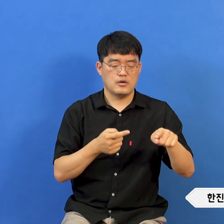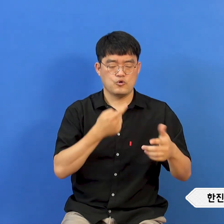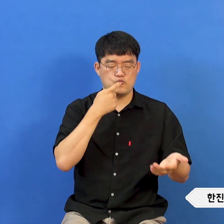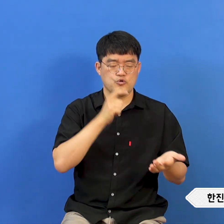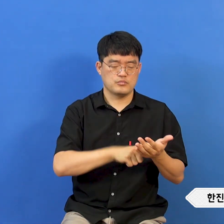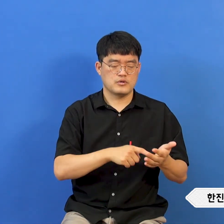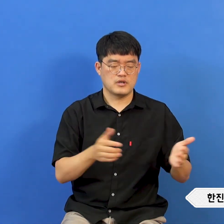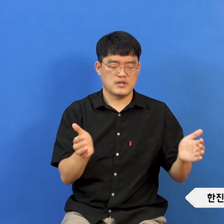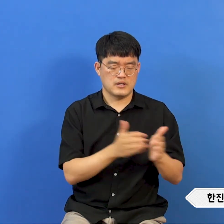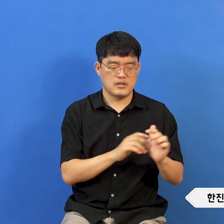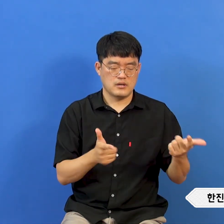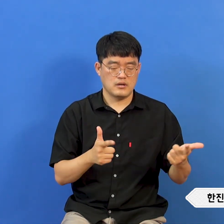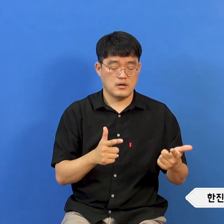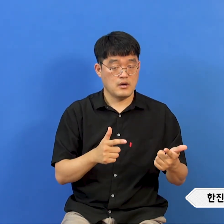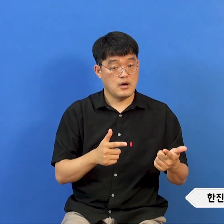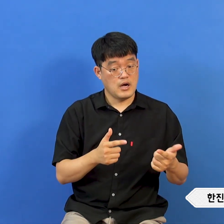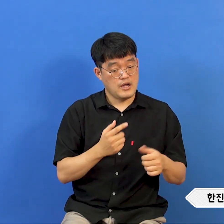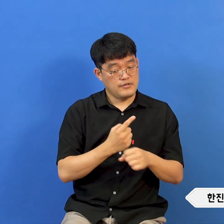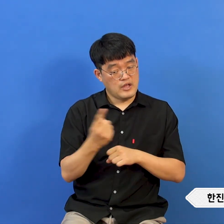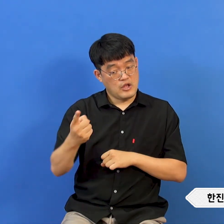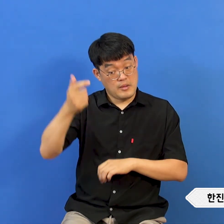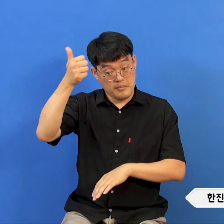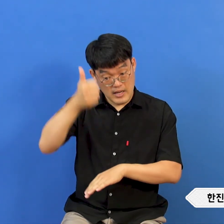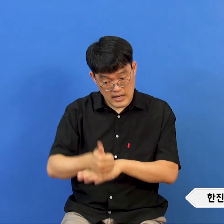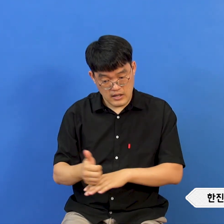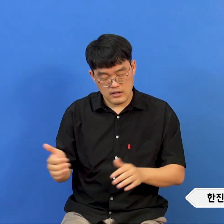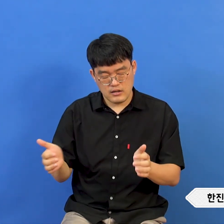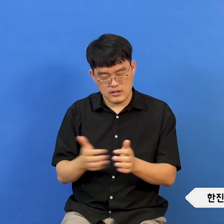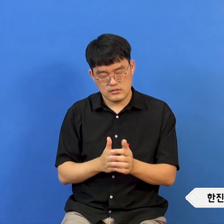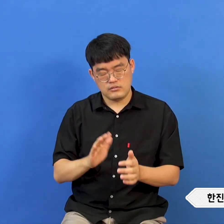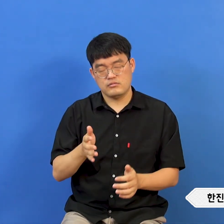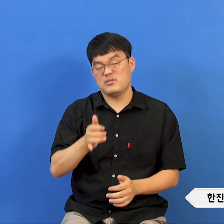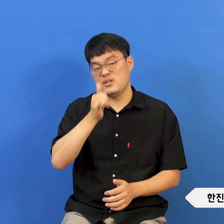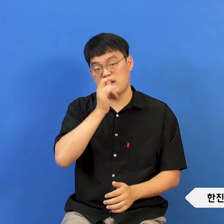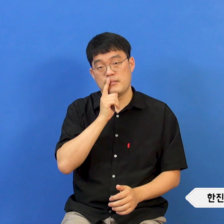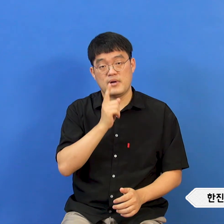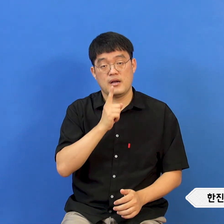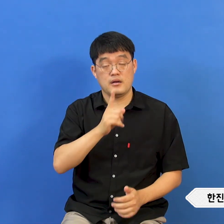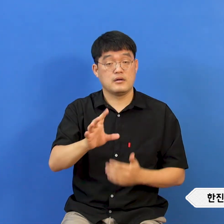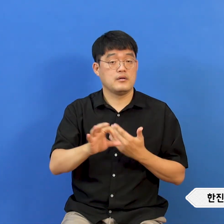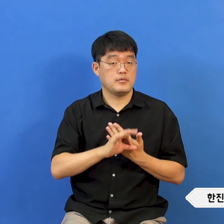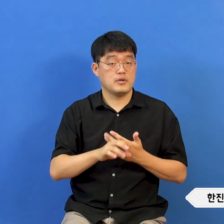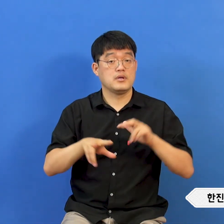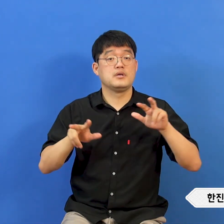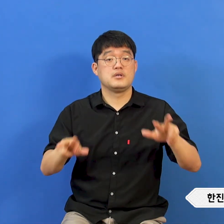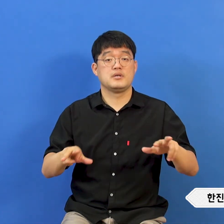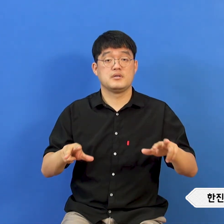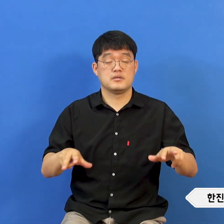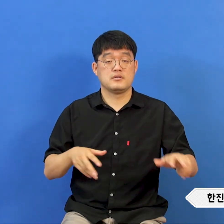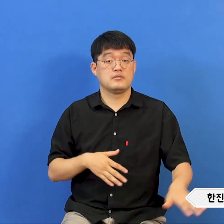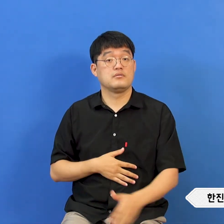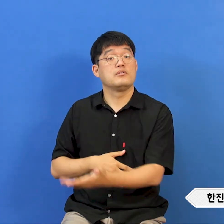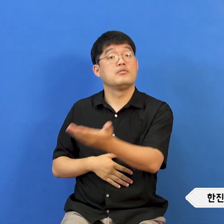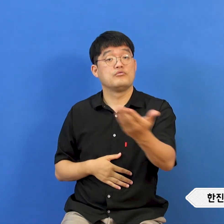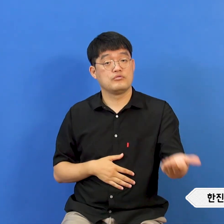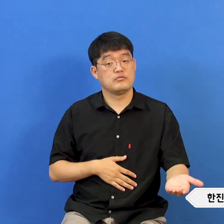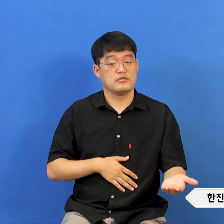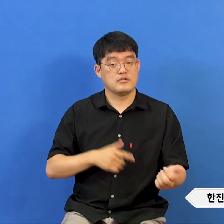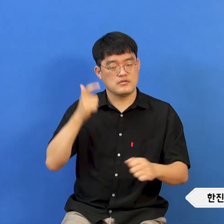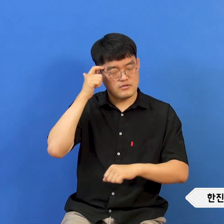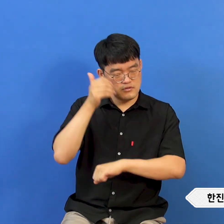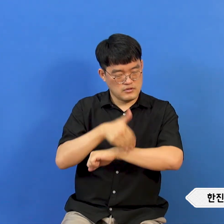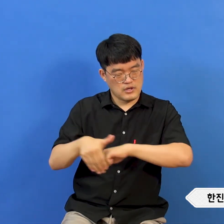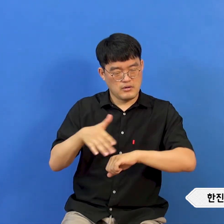길면 내년 말까지도 갈 수 있다고 합니다. 그러면 이제 좀 장기 전략을 세워야 됩니다.